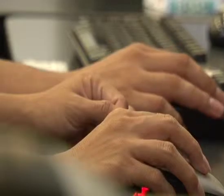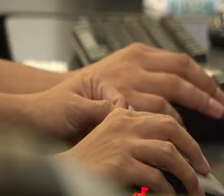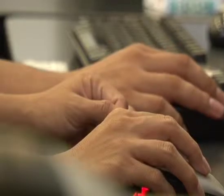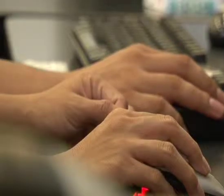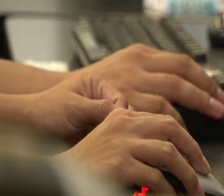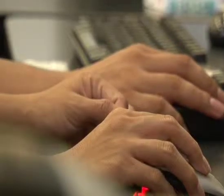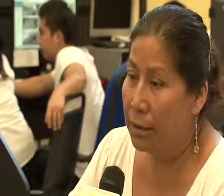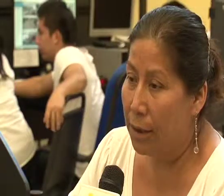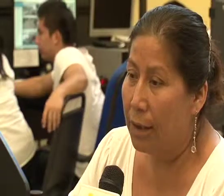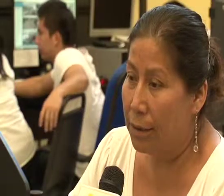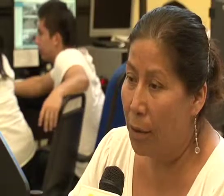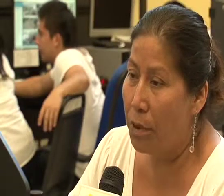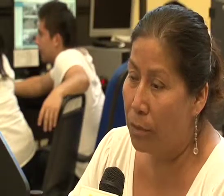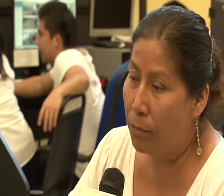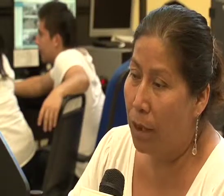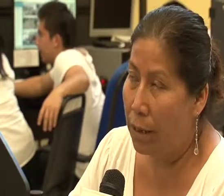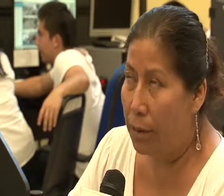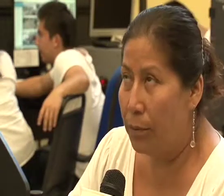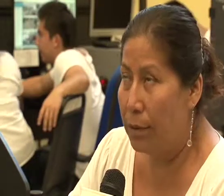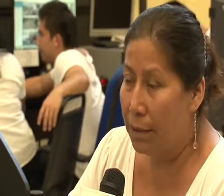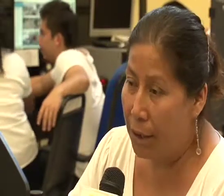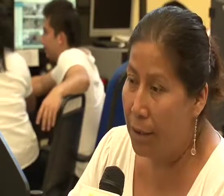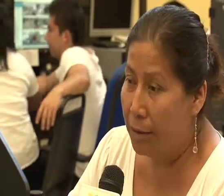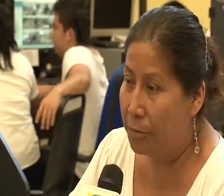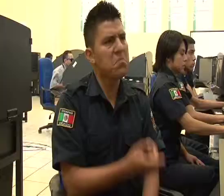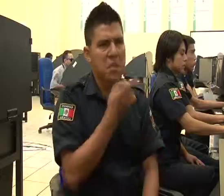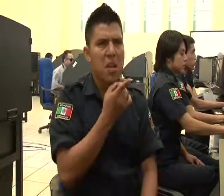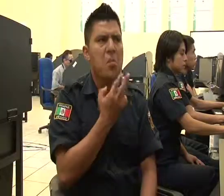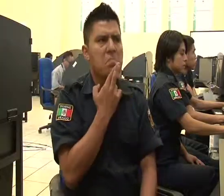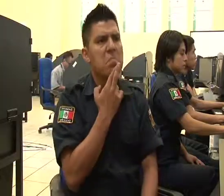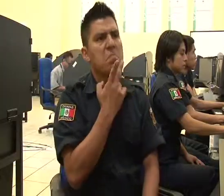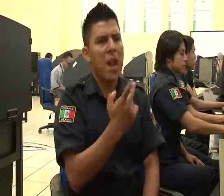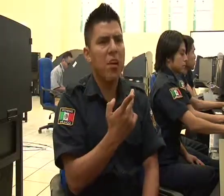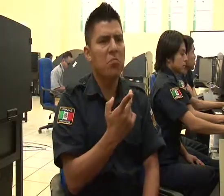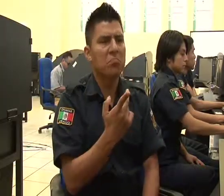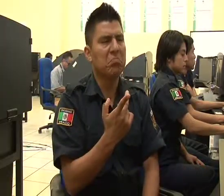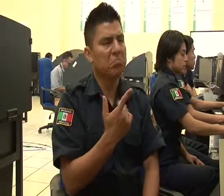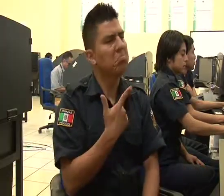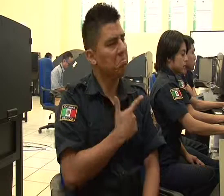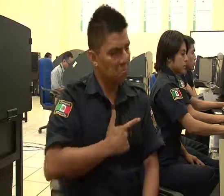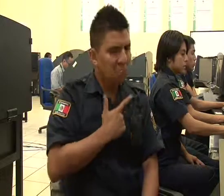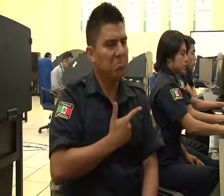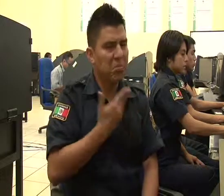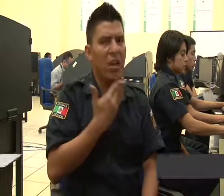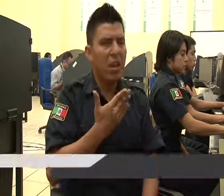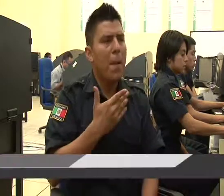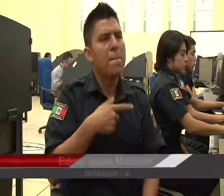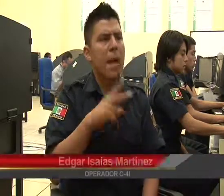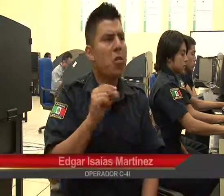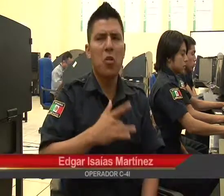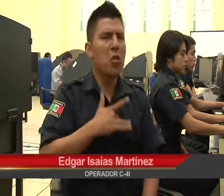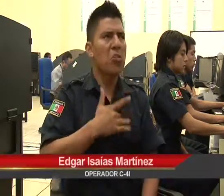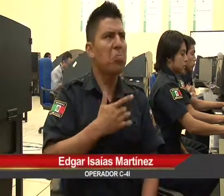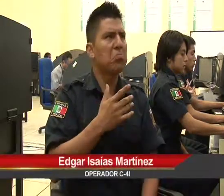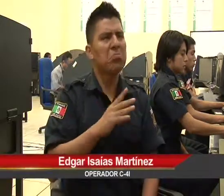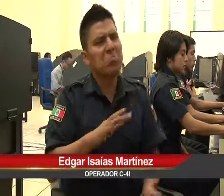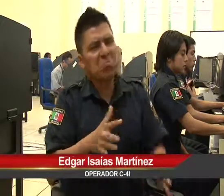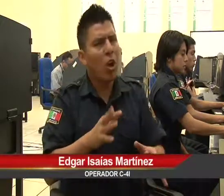de girar las cámaras a través de señas. Sí, ha sido una convivencia mejor.